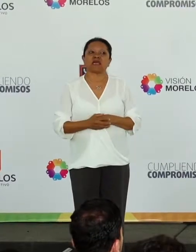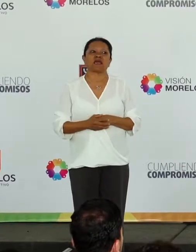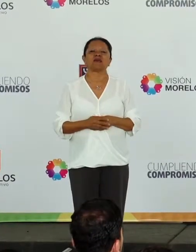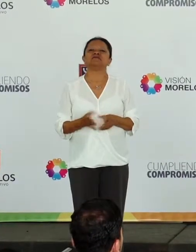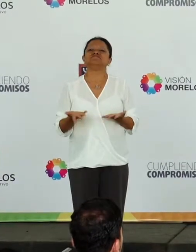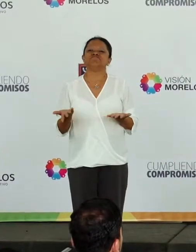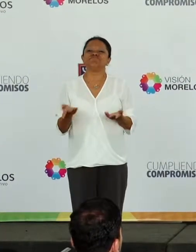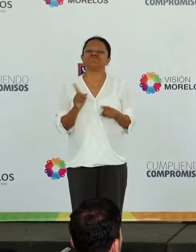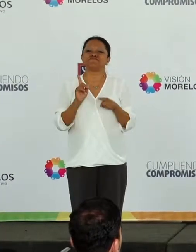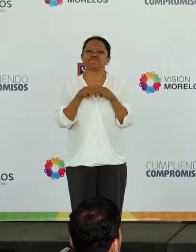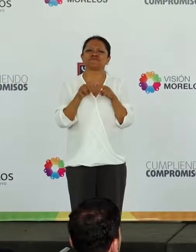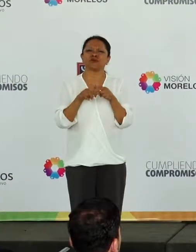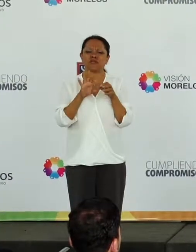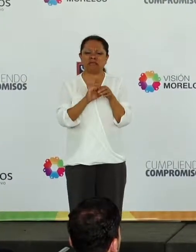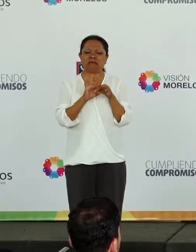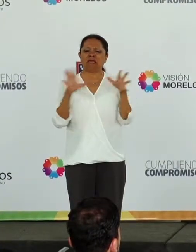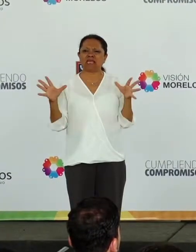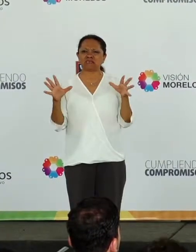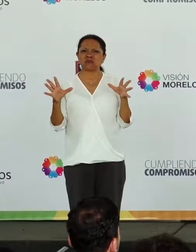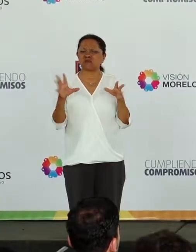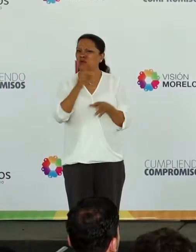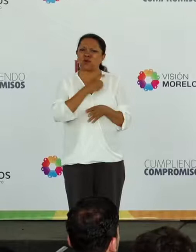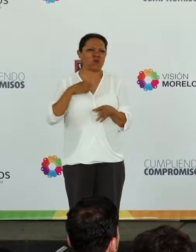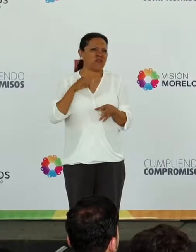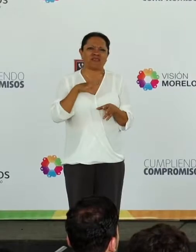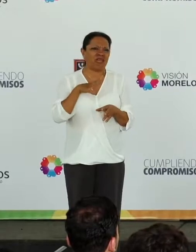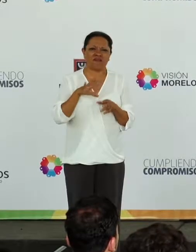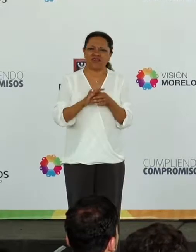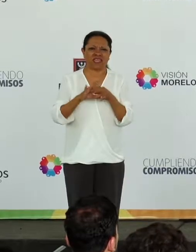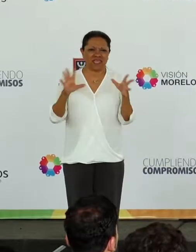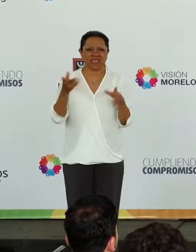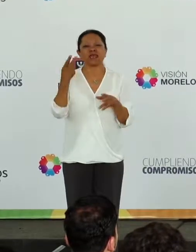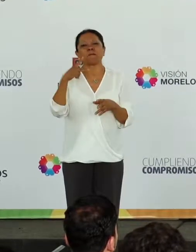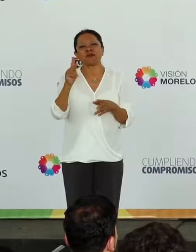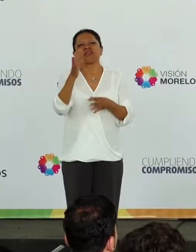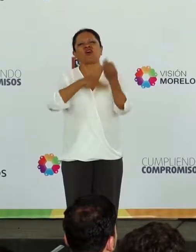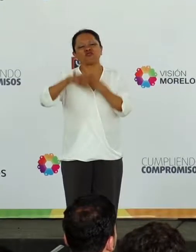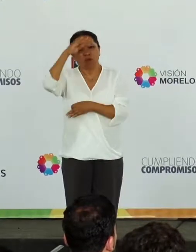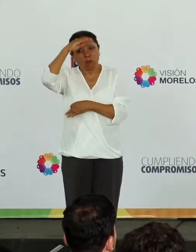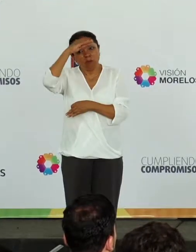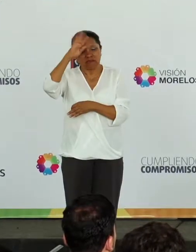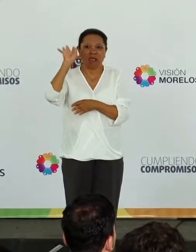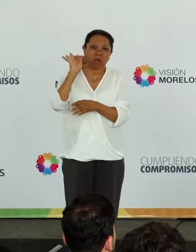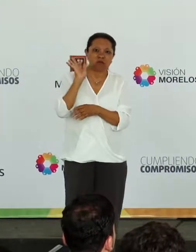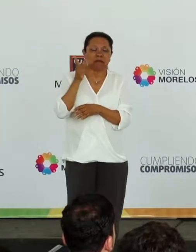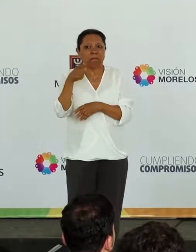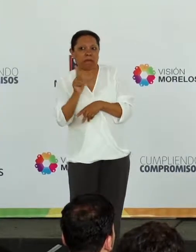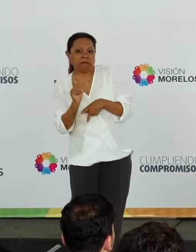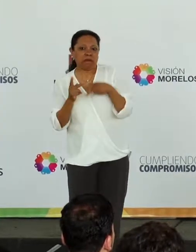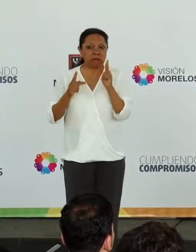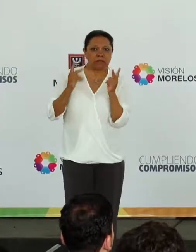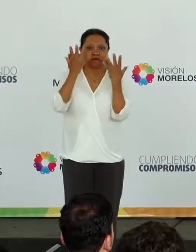donde la exclusión no debería existir, pero los prejuicios y las